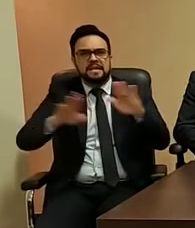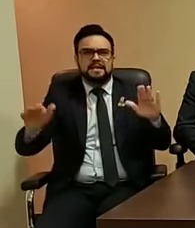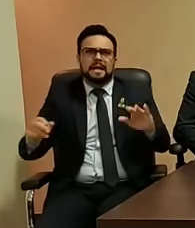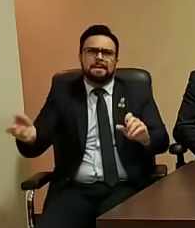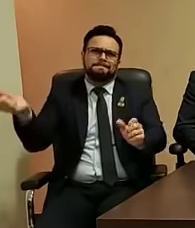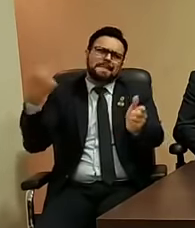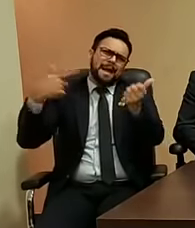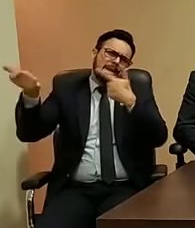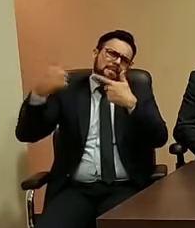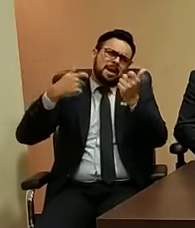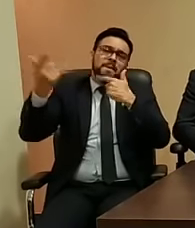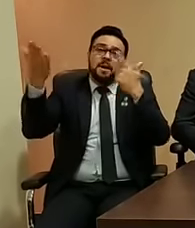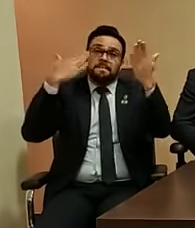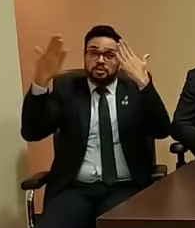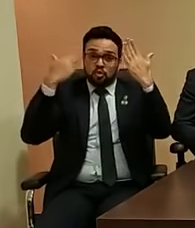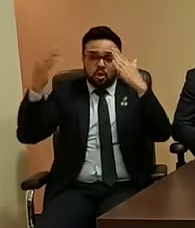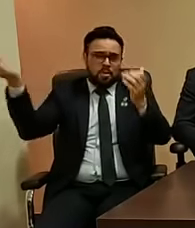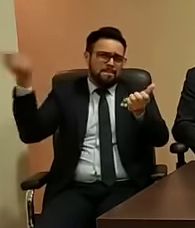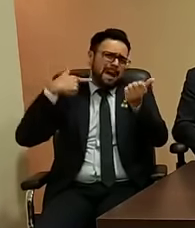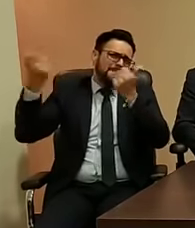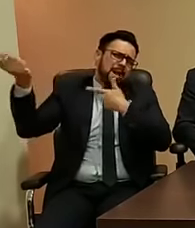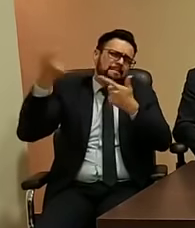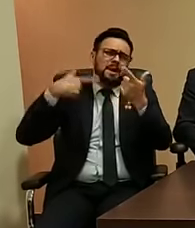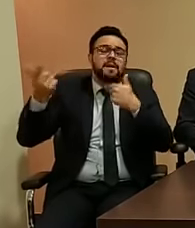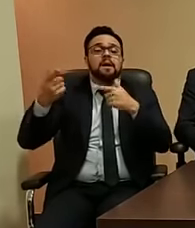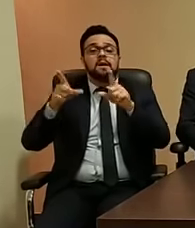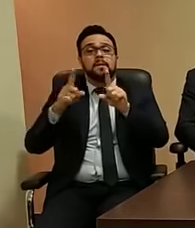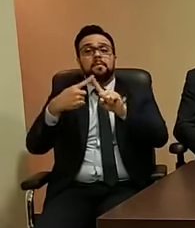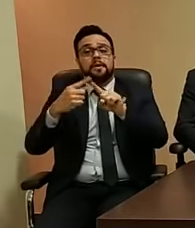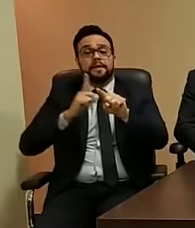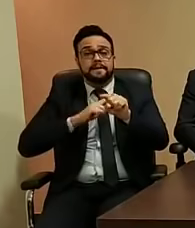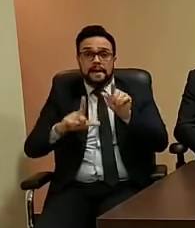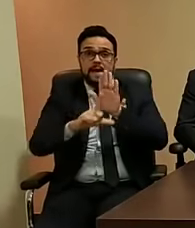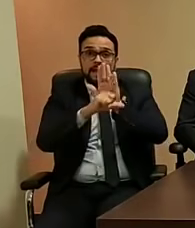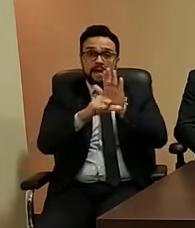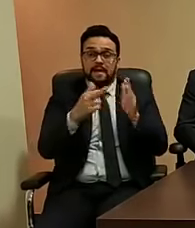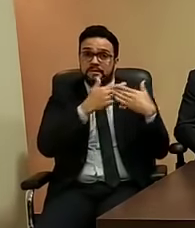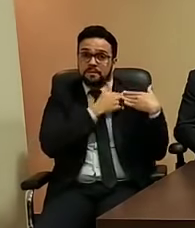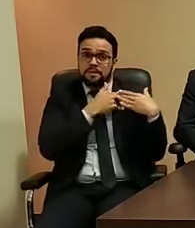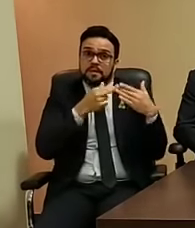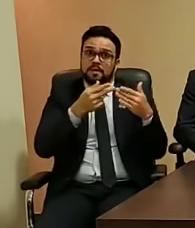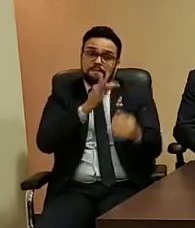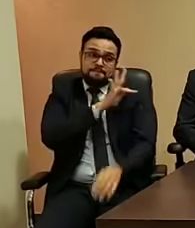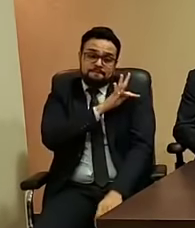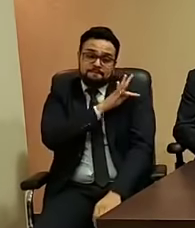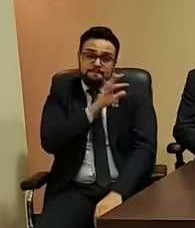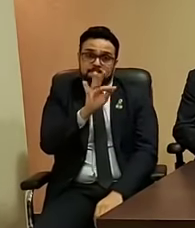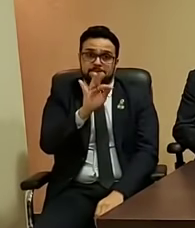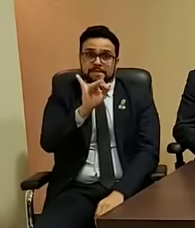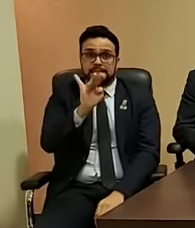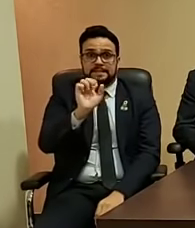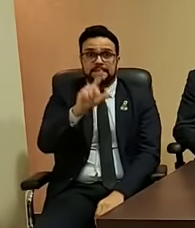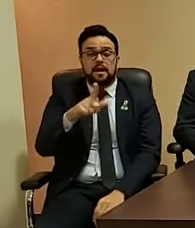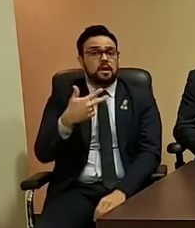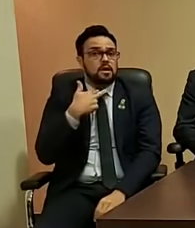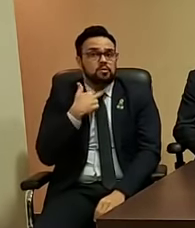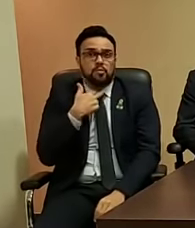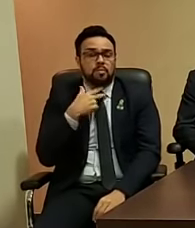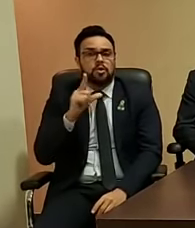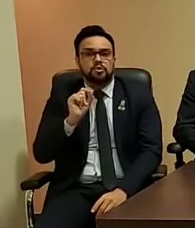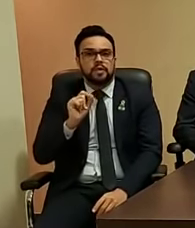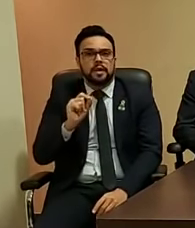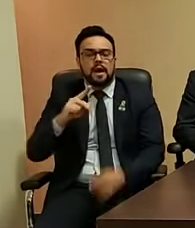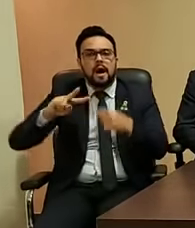mais. Detalhe, pessoal. Existe uma tal de lei de responsabilidade fiscal, tá, que eu não posso criar